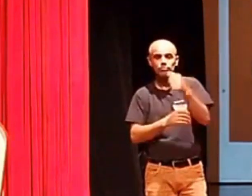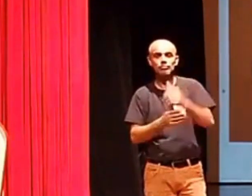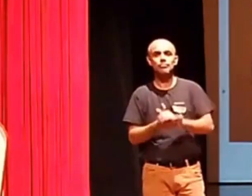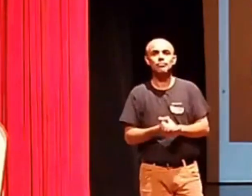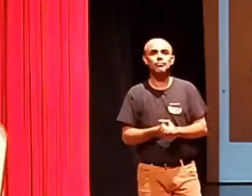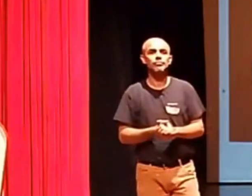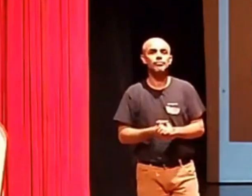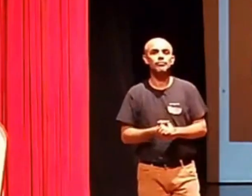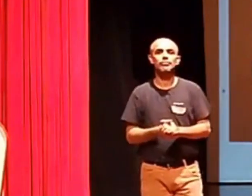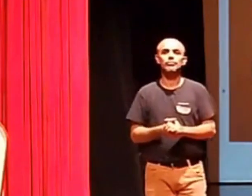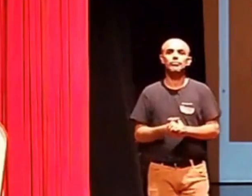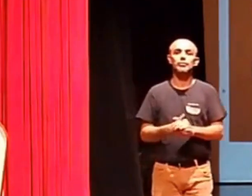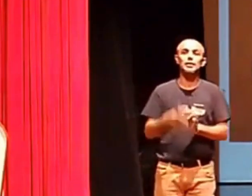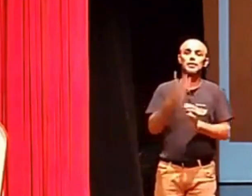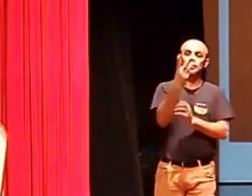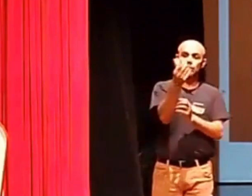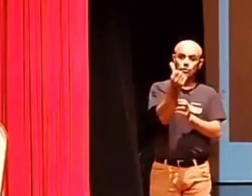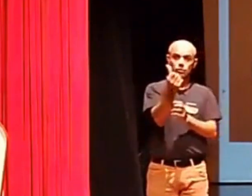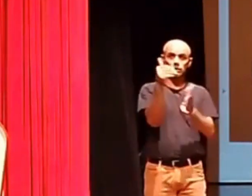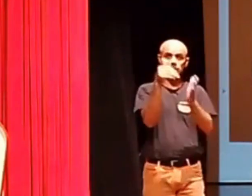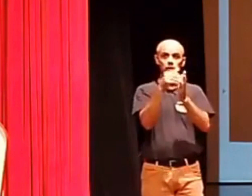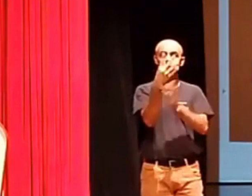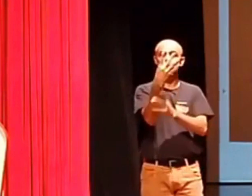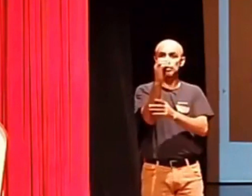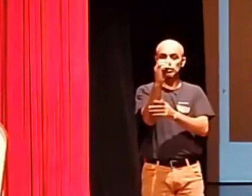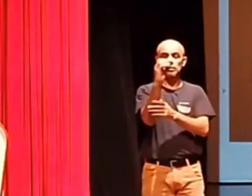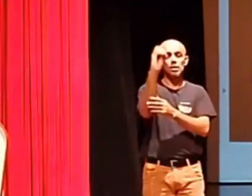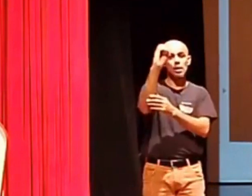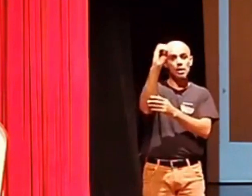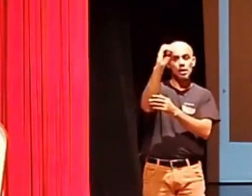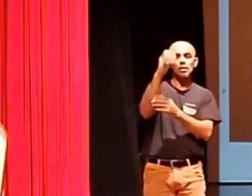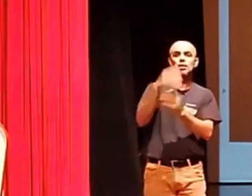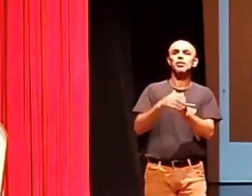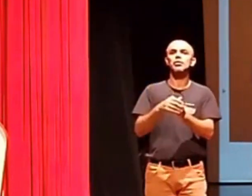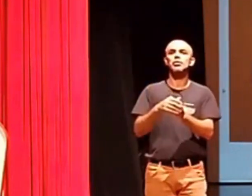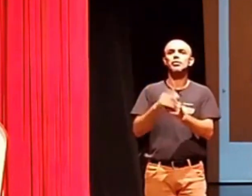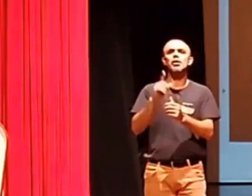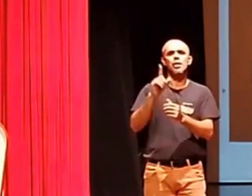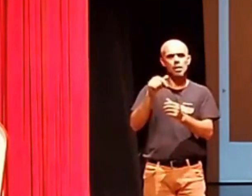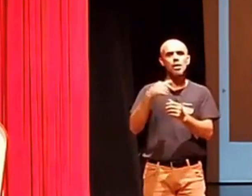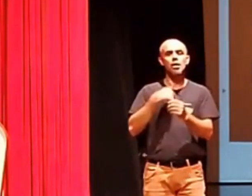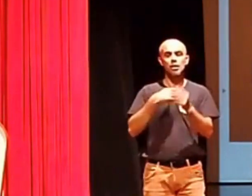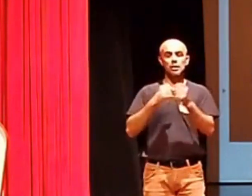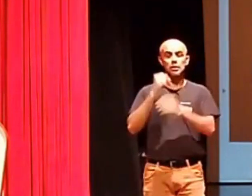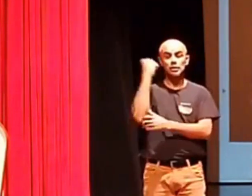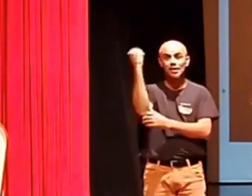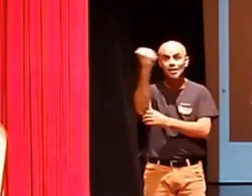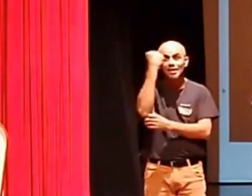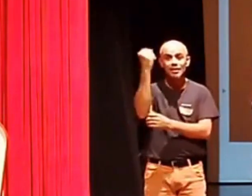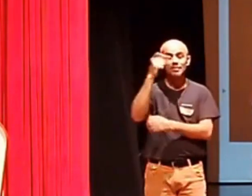De 36 a 40 graus é considerado já uma escoliose de moderada a grave.